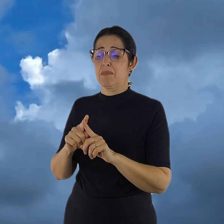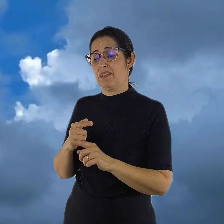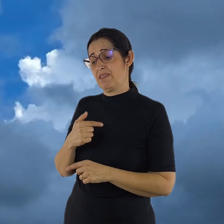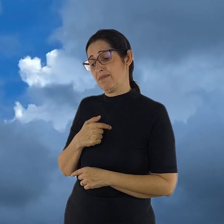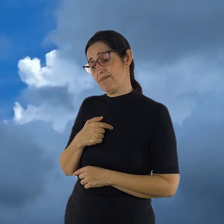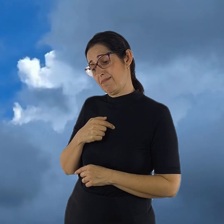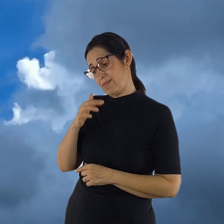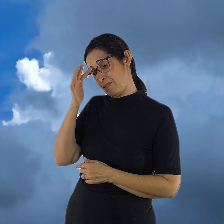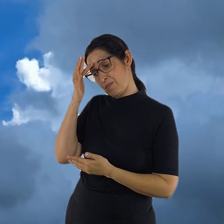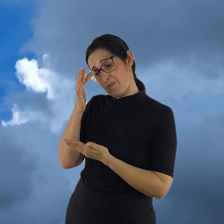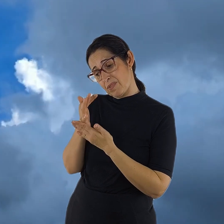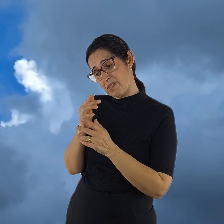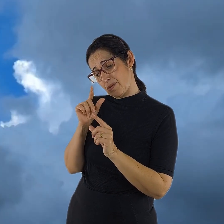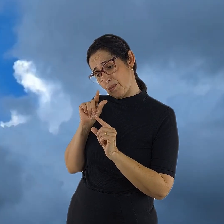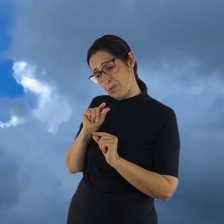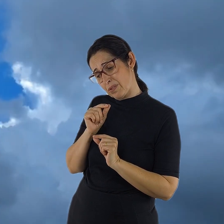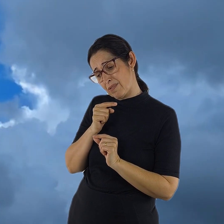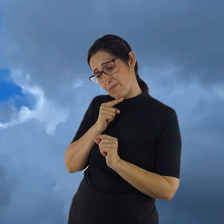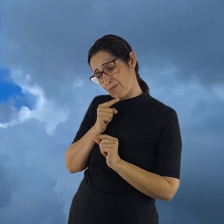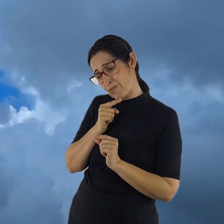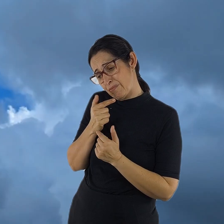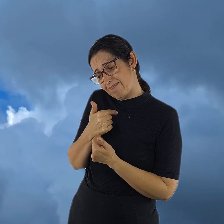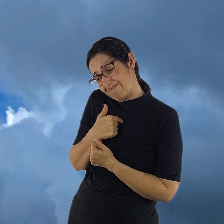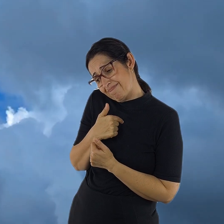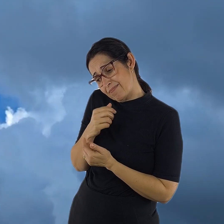mas me ajuda na minha incredulidade.